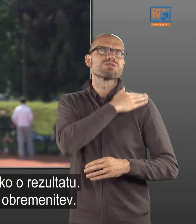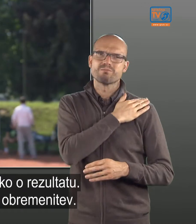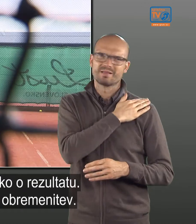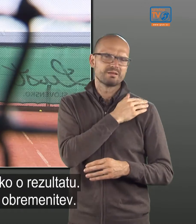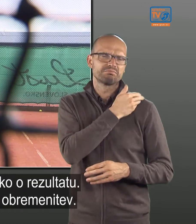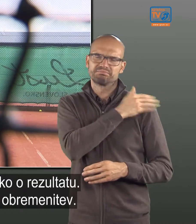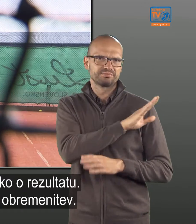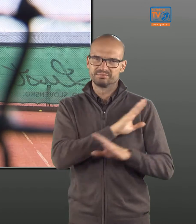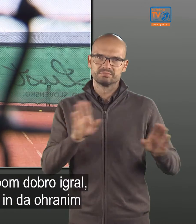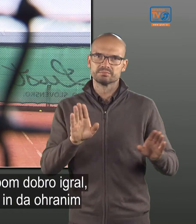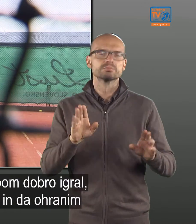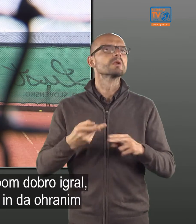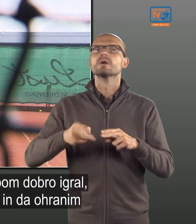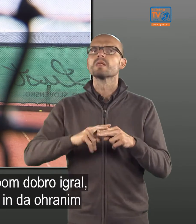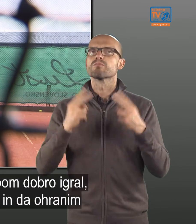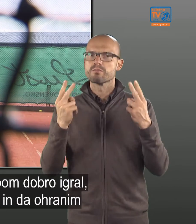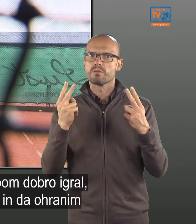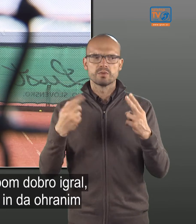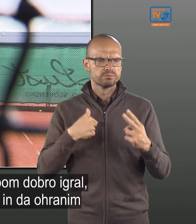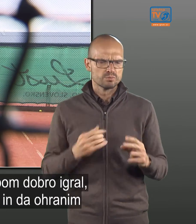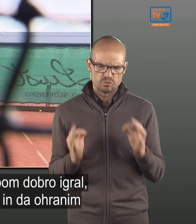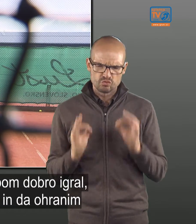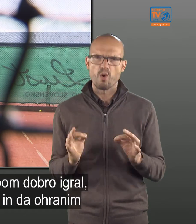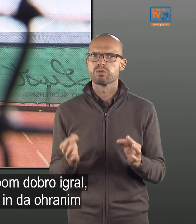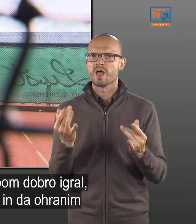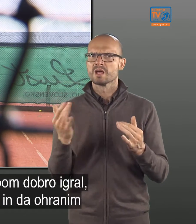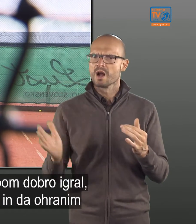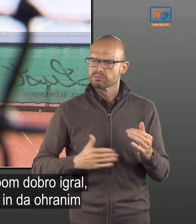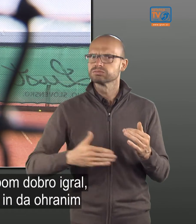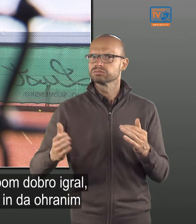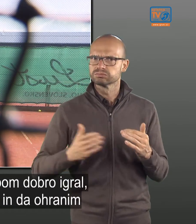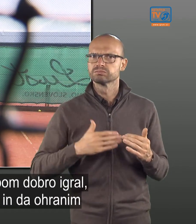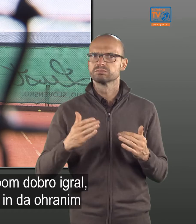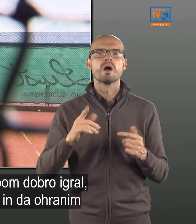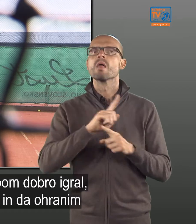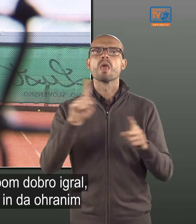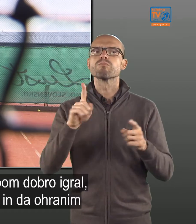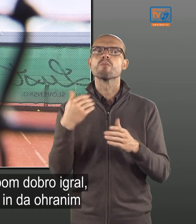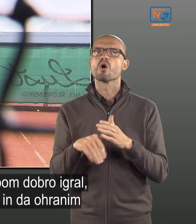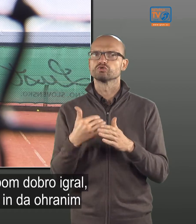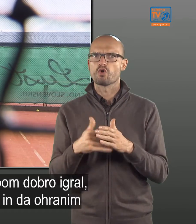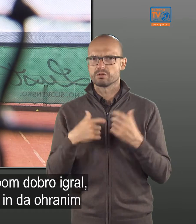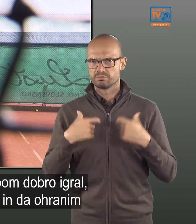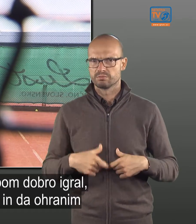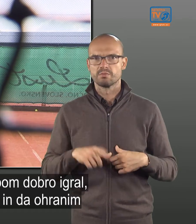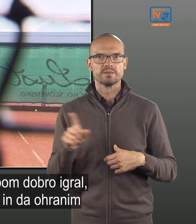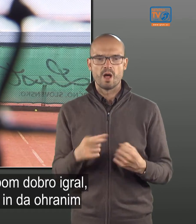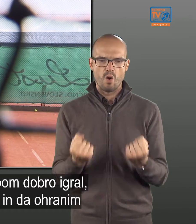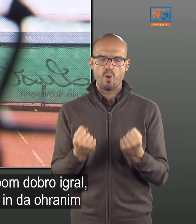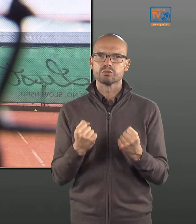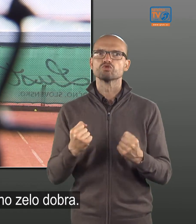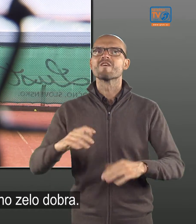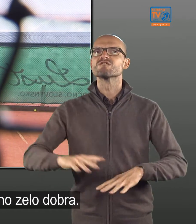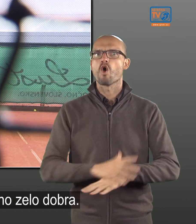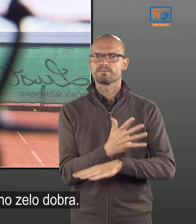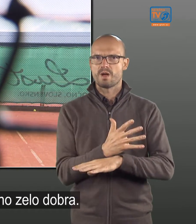obremenitev. Pomembno je, da bom dobro igral, da ne bo poškodb in da